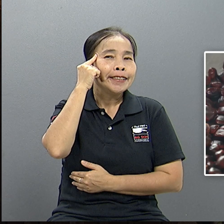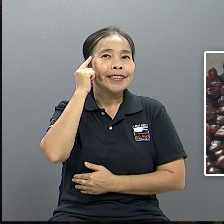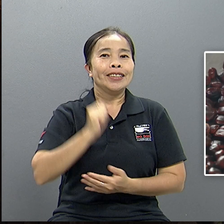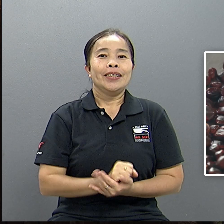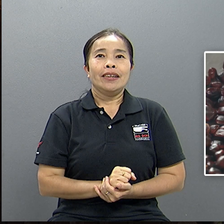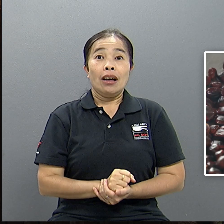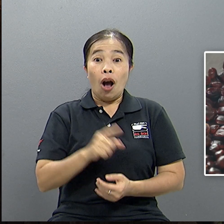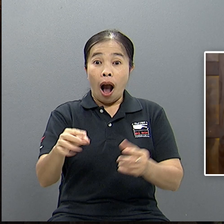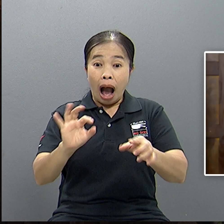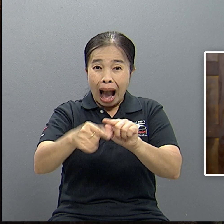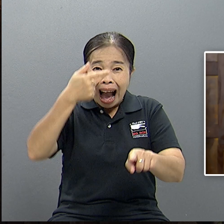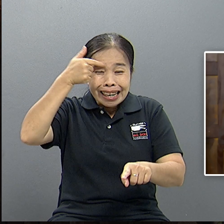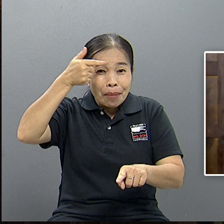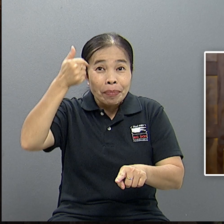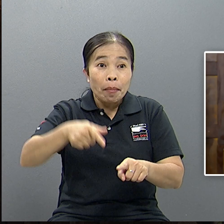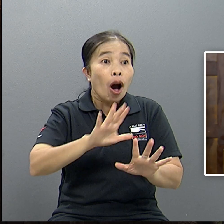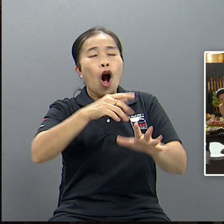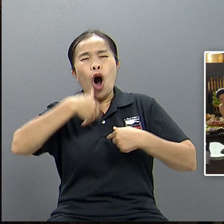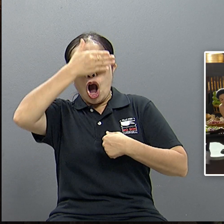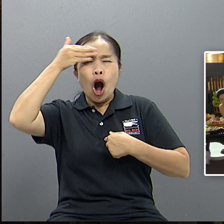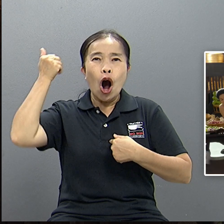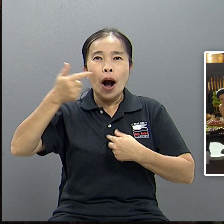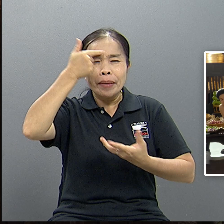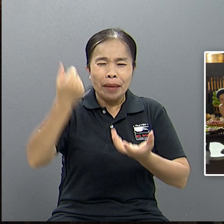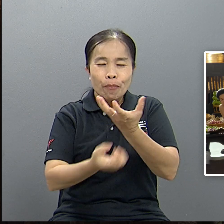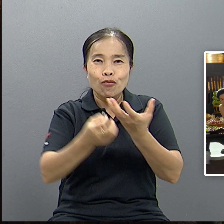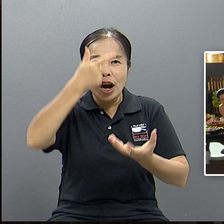เม็ดมะขามไหม้หมดแล้วครับ ว้ายตายแล้ว